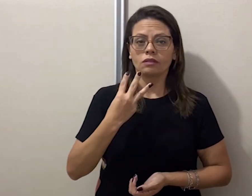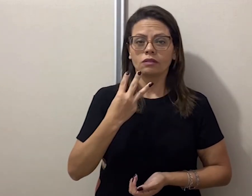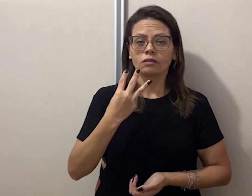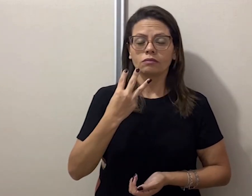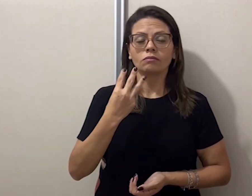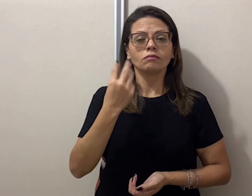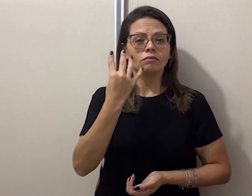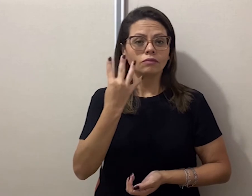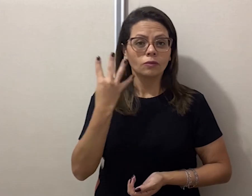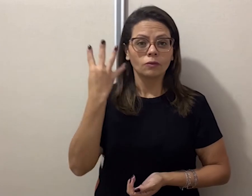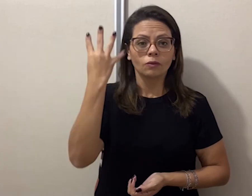3 horas.